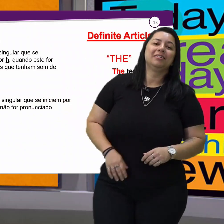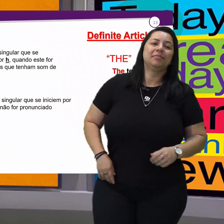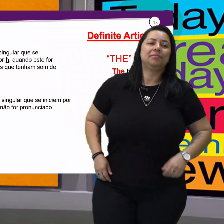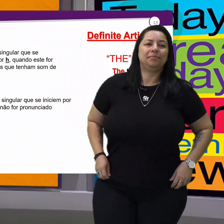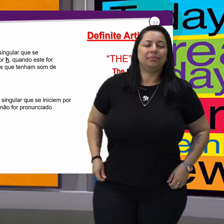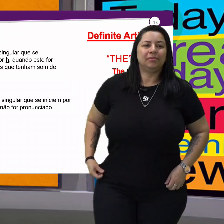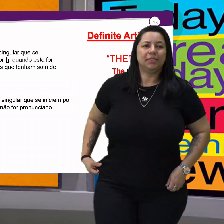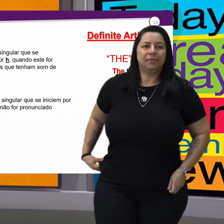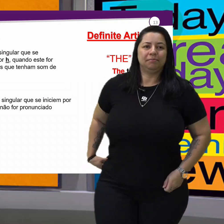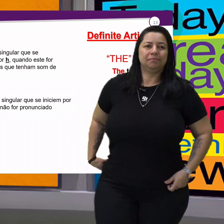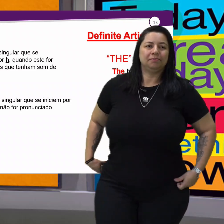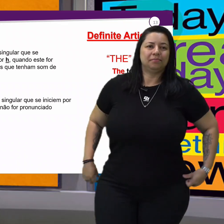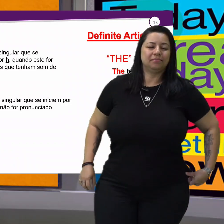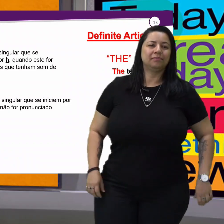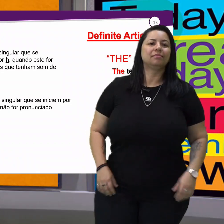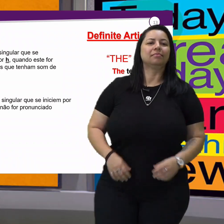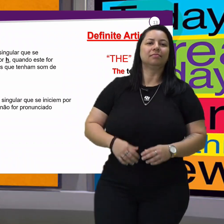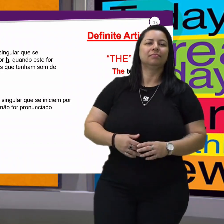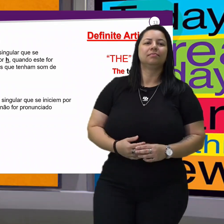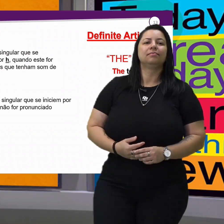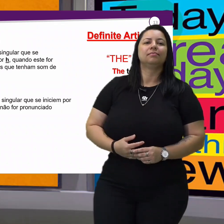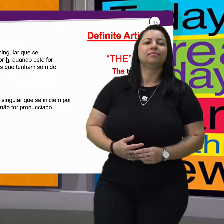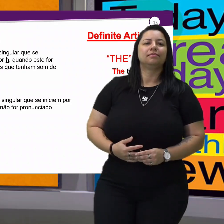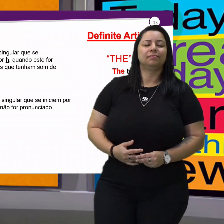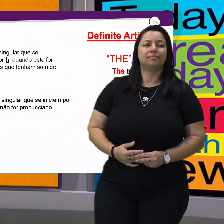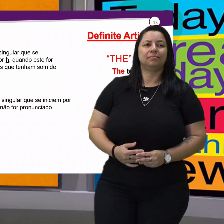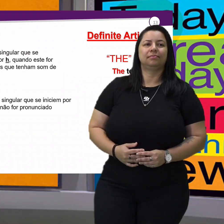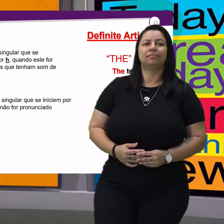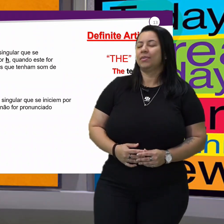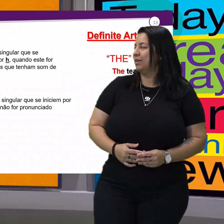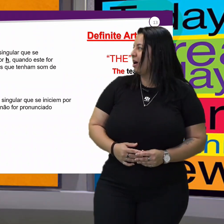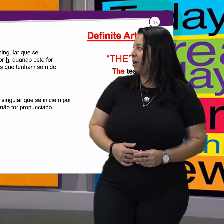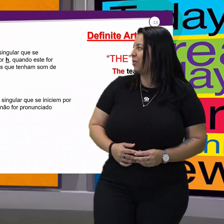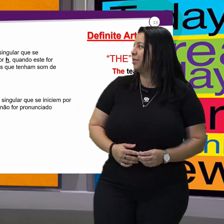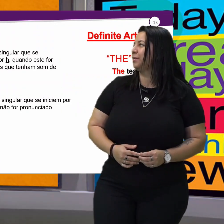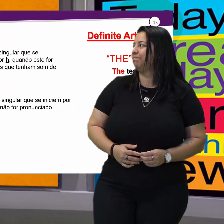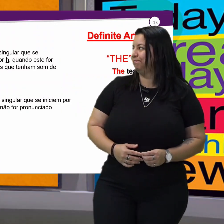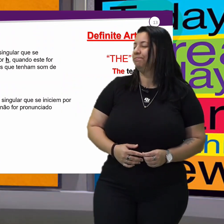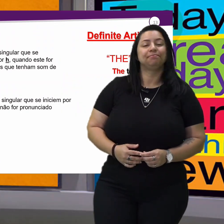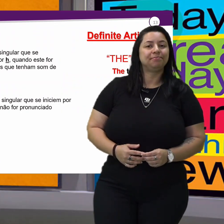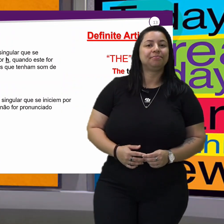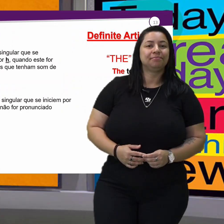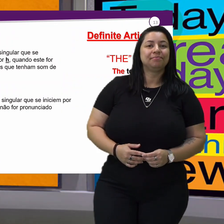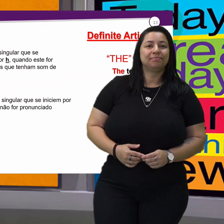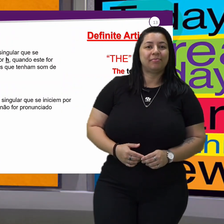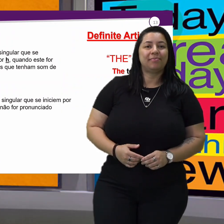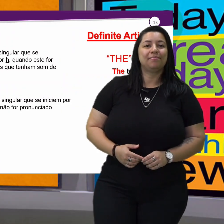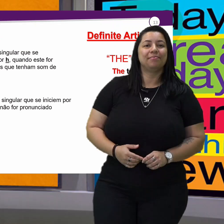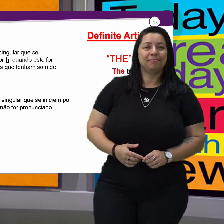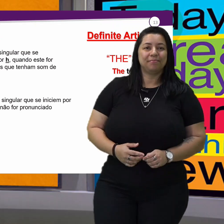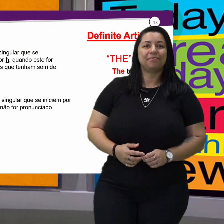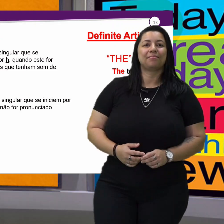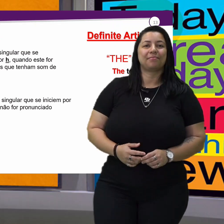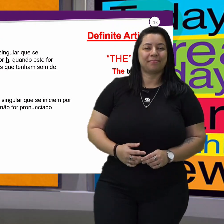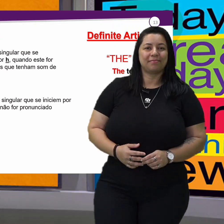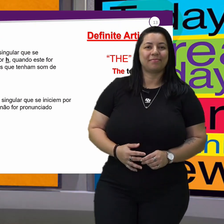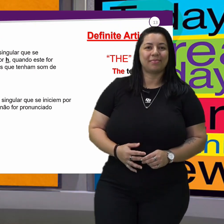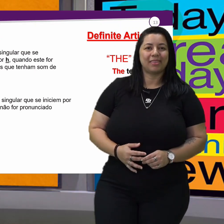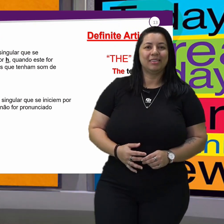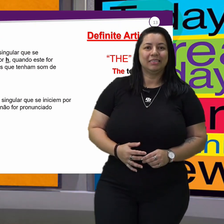E quando o H não tiver som, como eu falei, como na palavra hora, hour. Então, ele tem o H, mas ele não tem